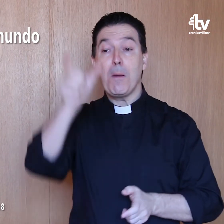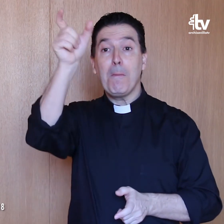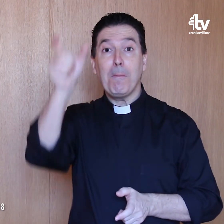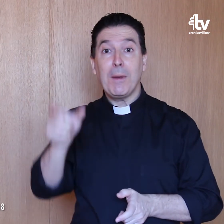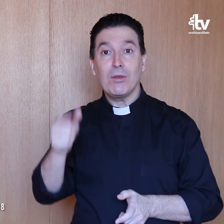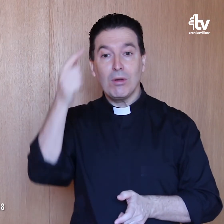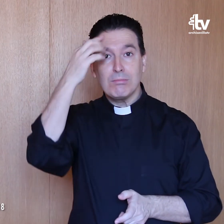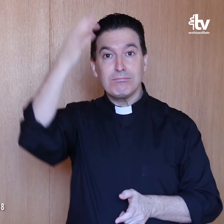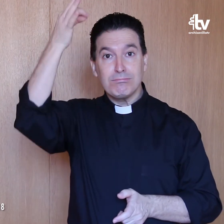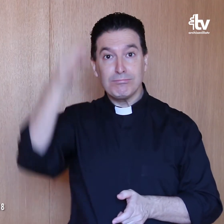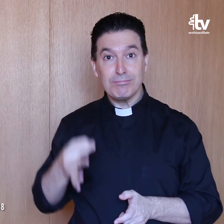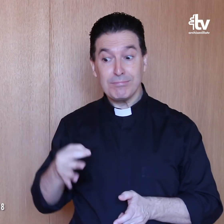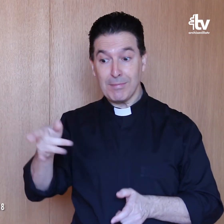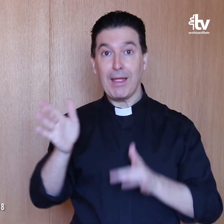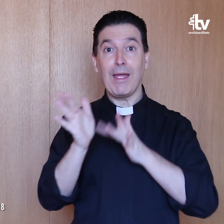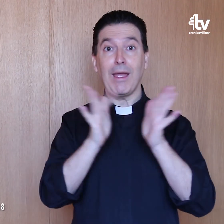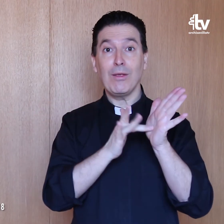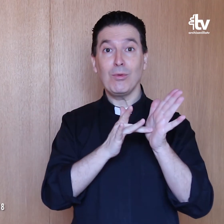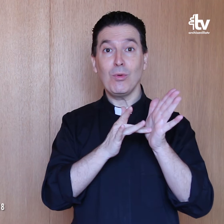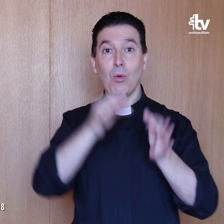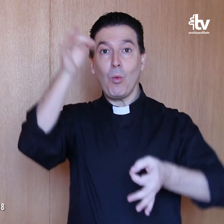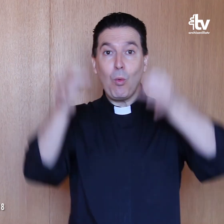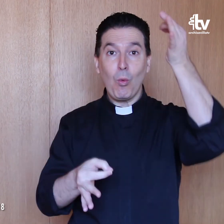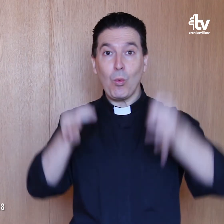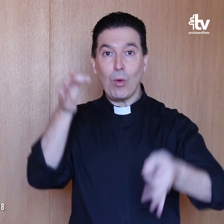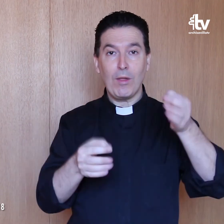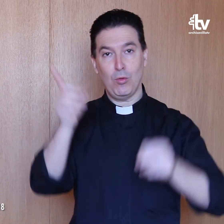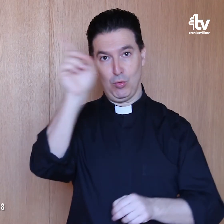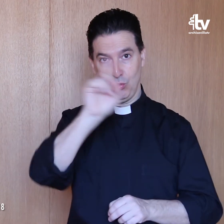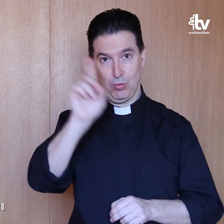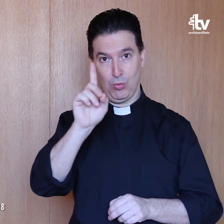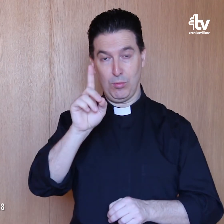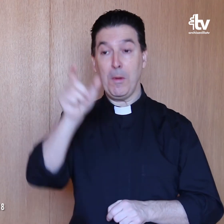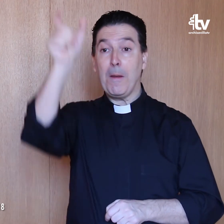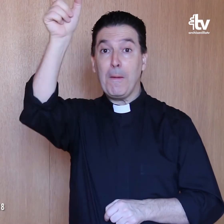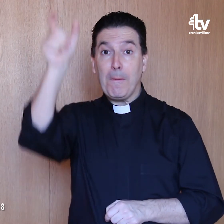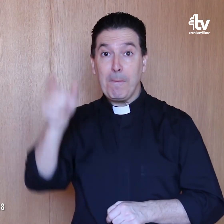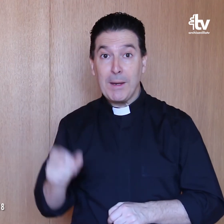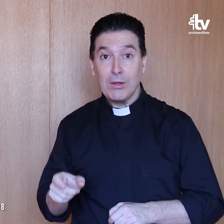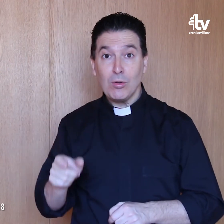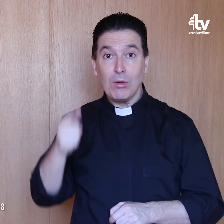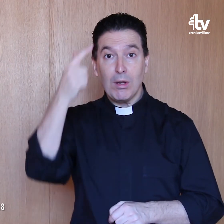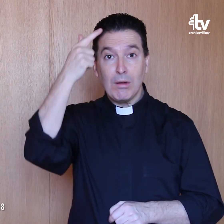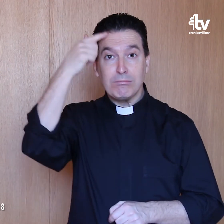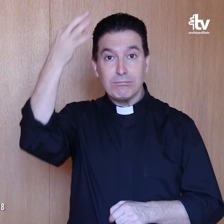El que cree en él no será juzgado. El que no cree